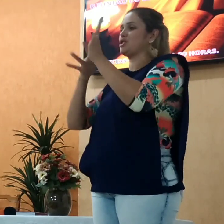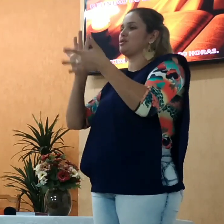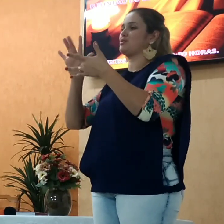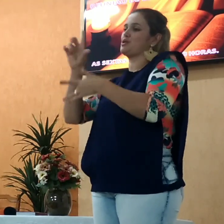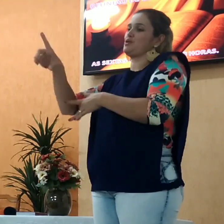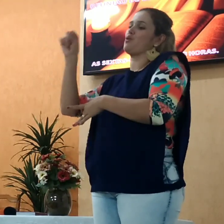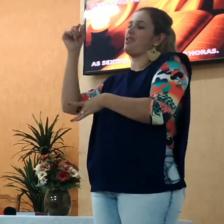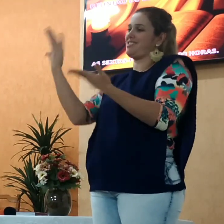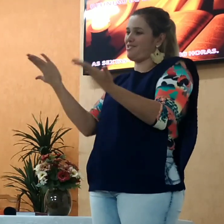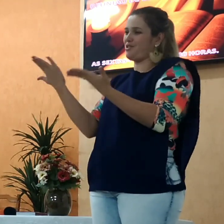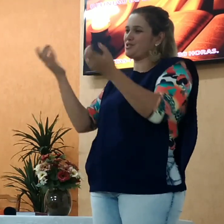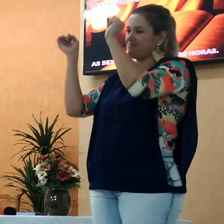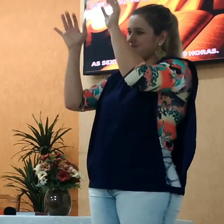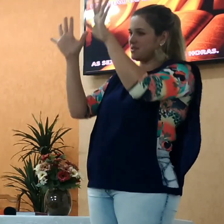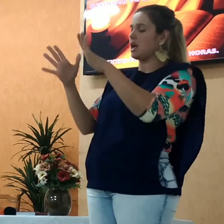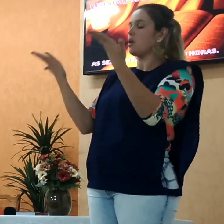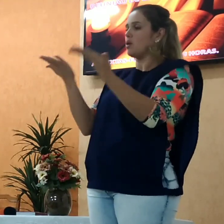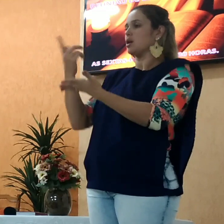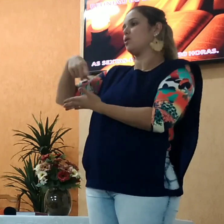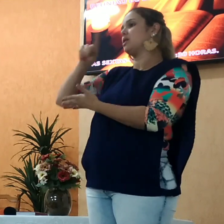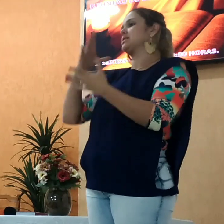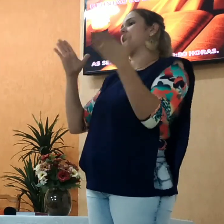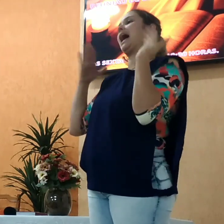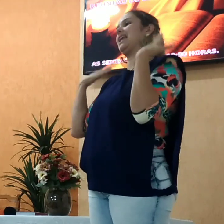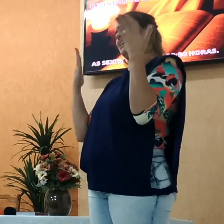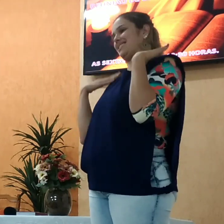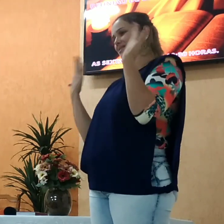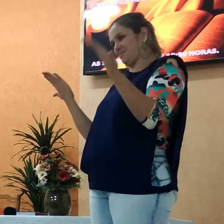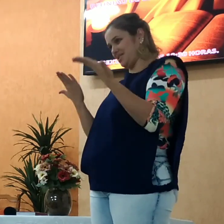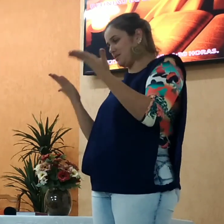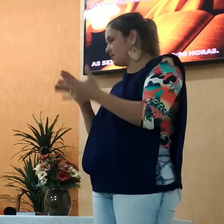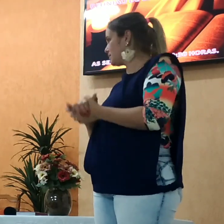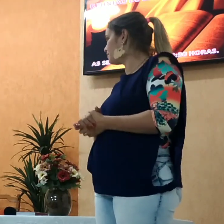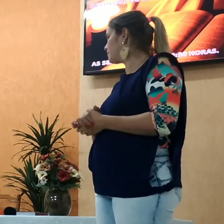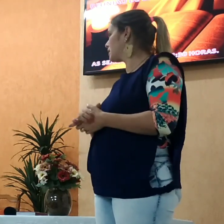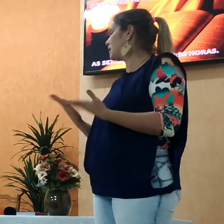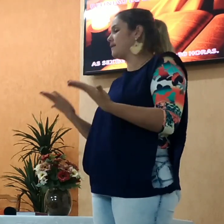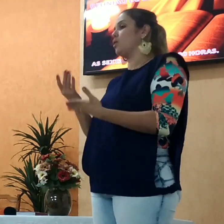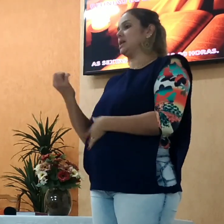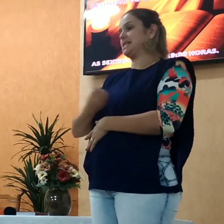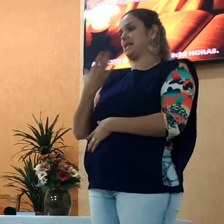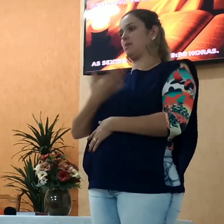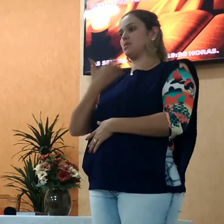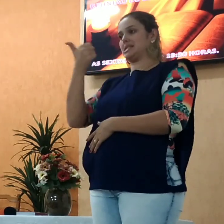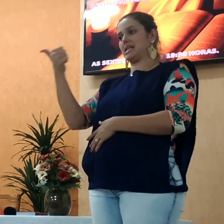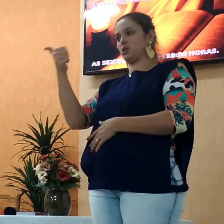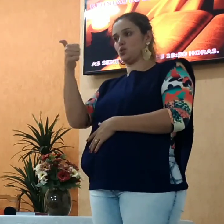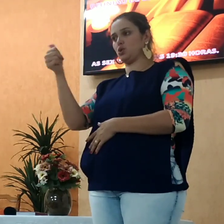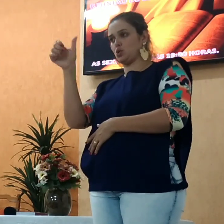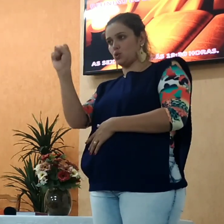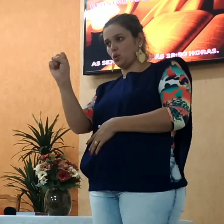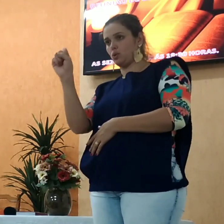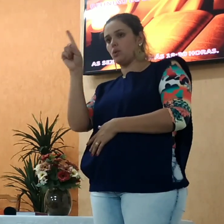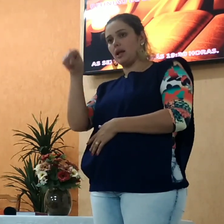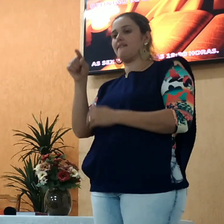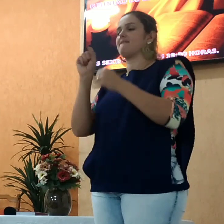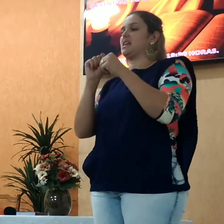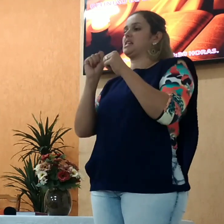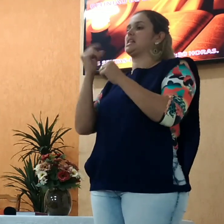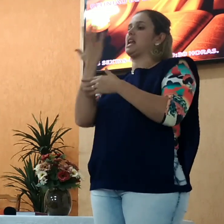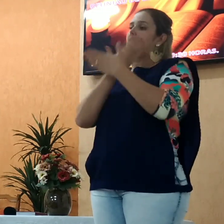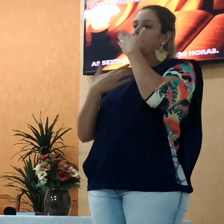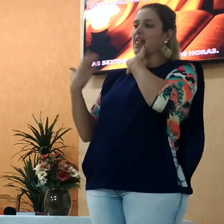e regozijemos nele. Esse Salmo 118, ele foi feito, ele era cantado pela nação de Israel.